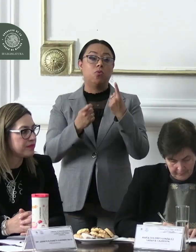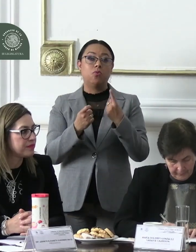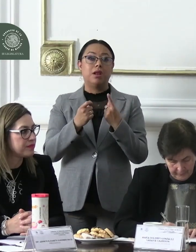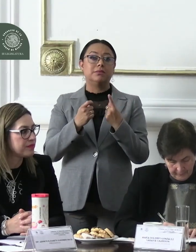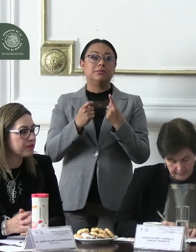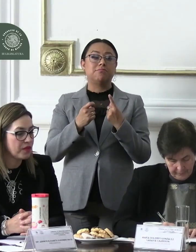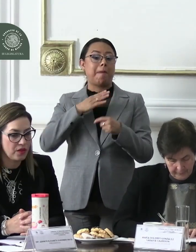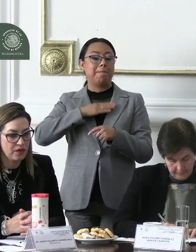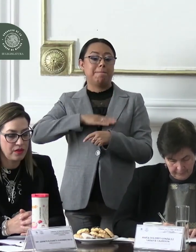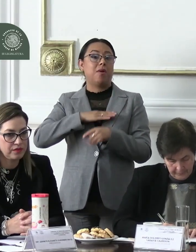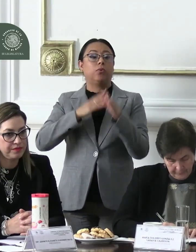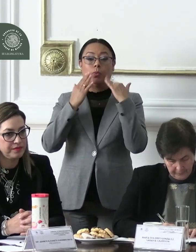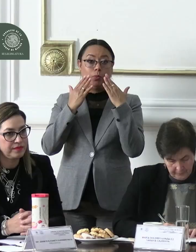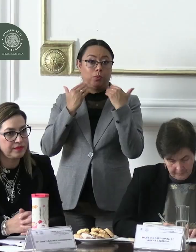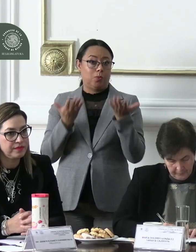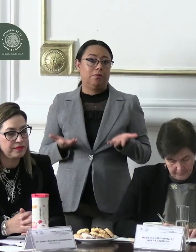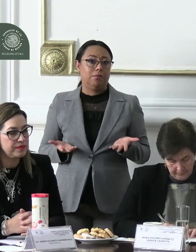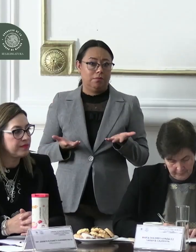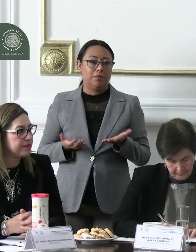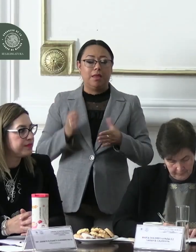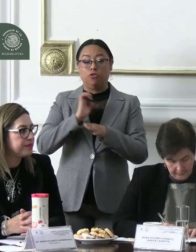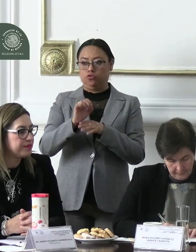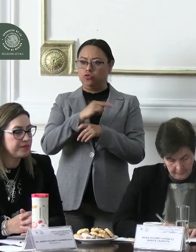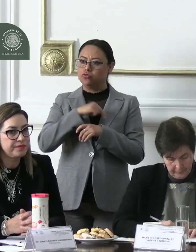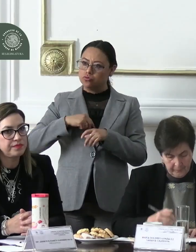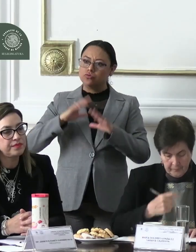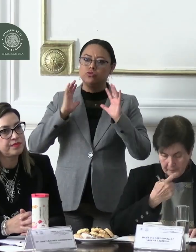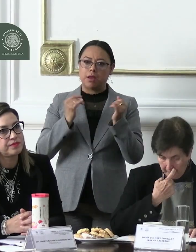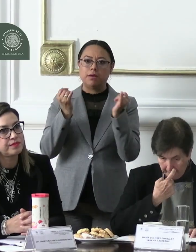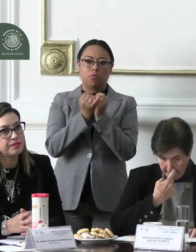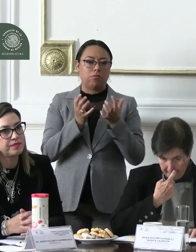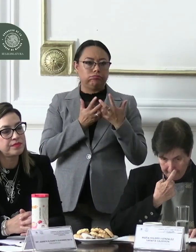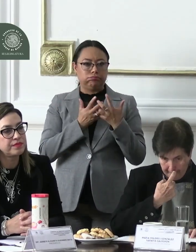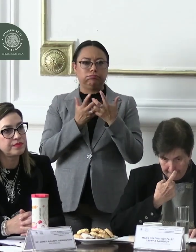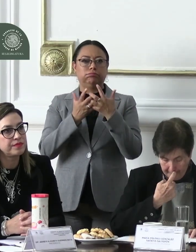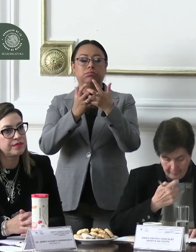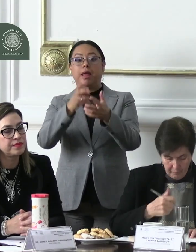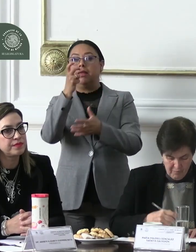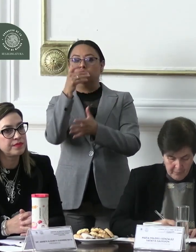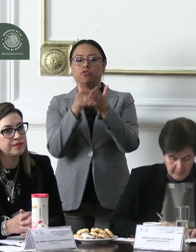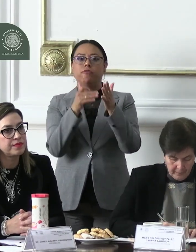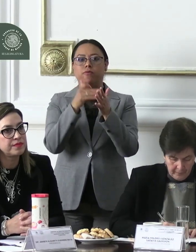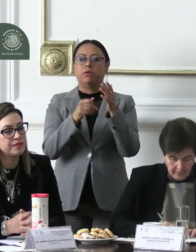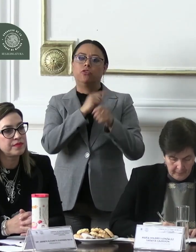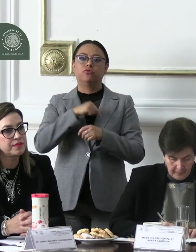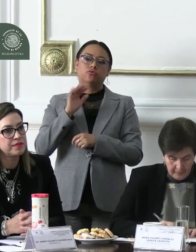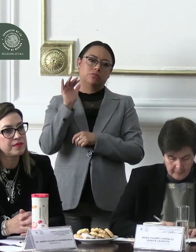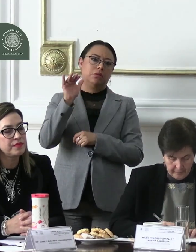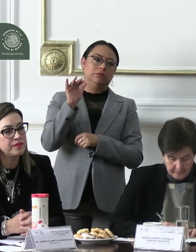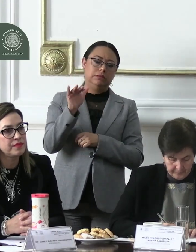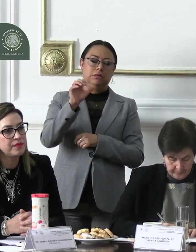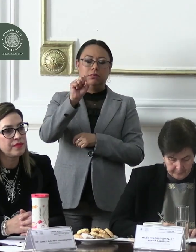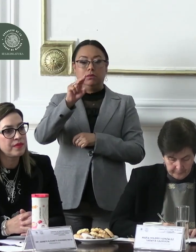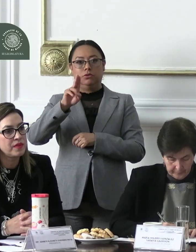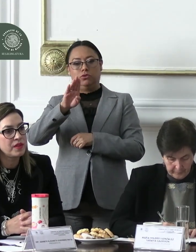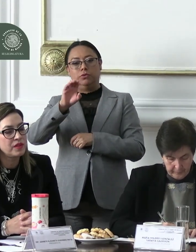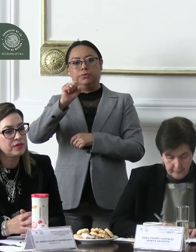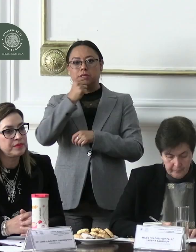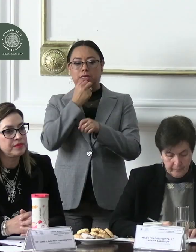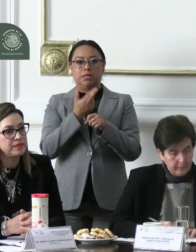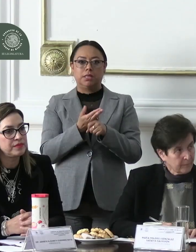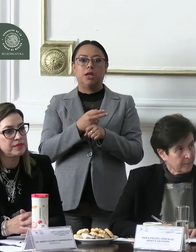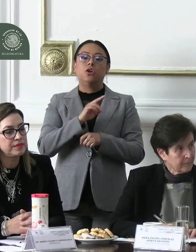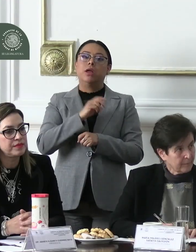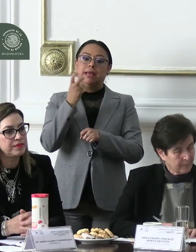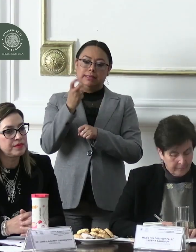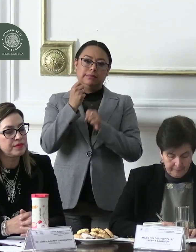a hacer? Ya hicimos un recorrido nosotros también, está pendiente, lo hemos solicitado al subsecretario. Este año hubo 800 millones de